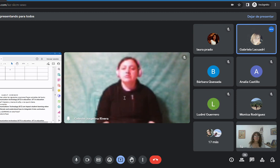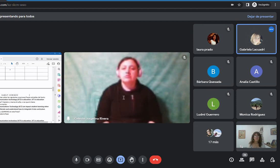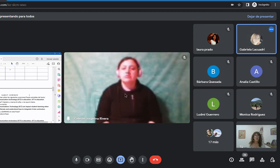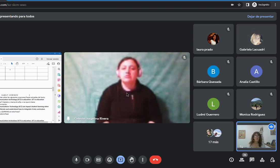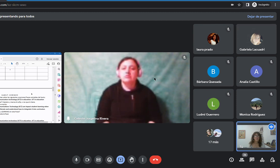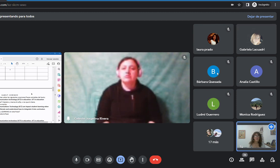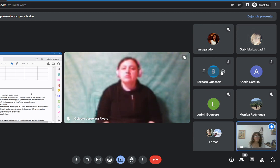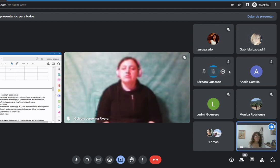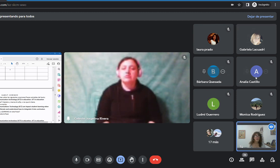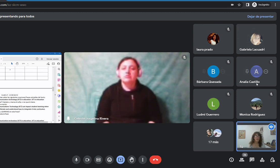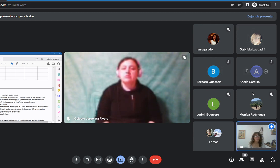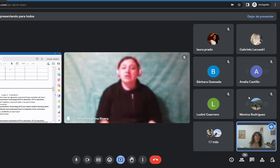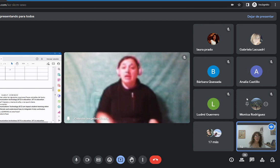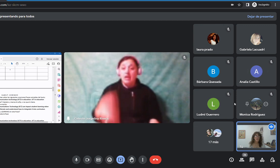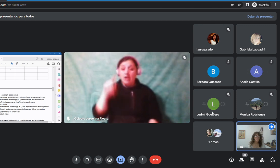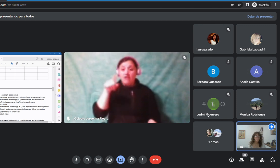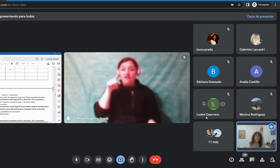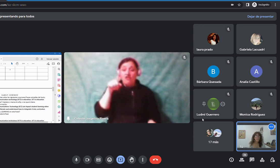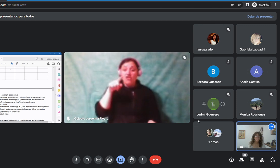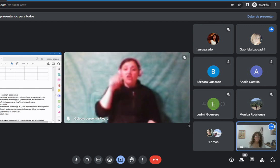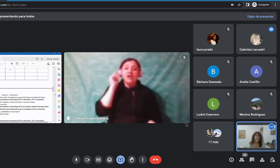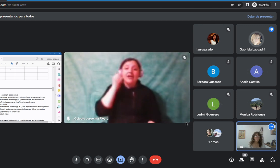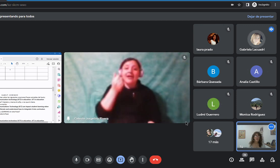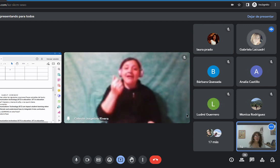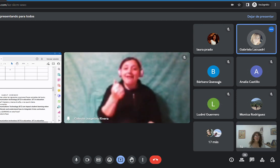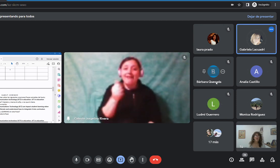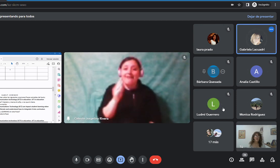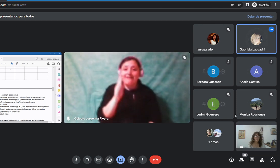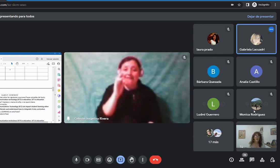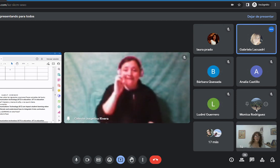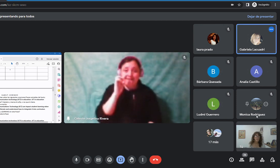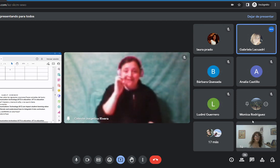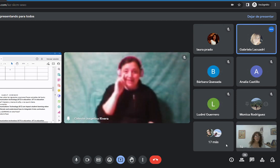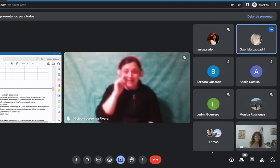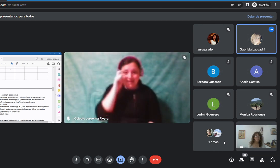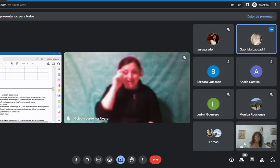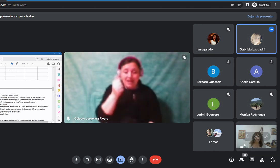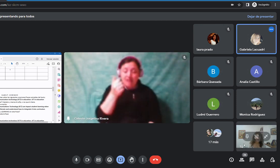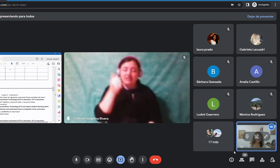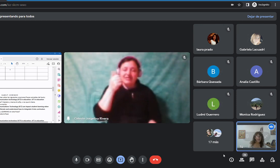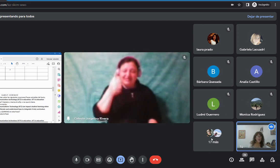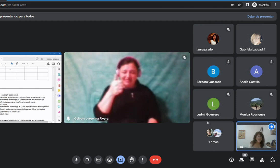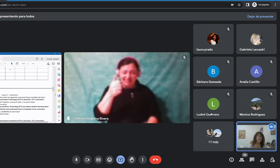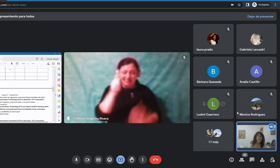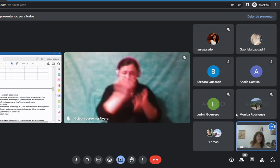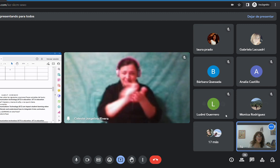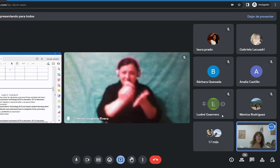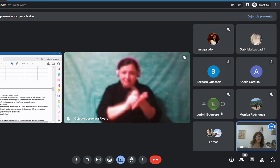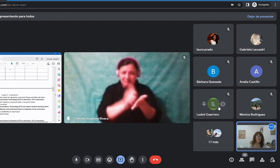¿Vos, Gabriela, estás para corregir? Sí, profe. Pablo, ¿cómo anda?